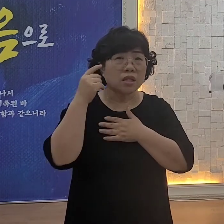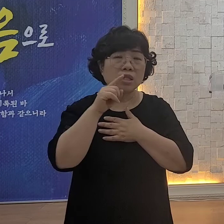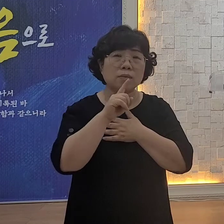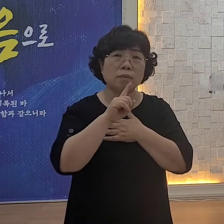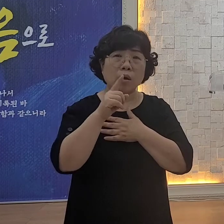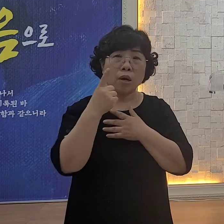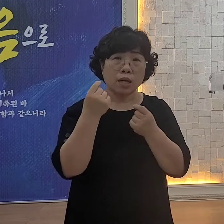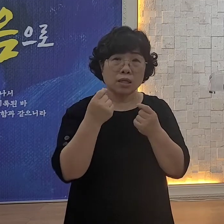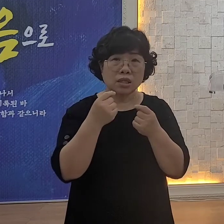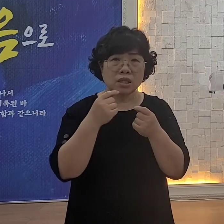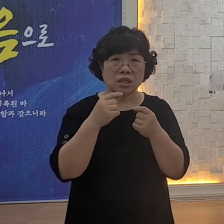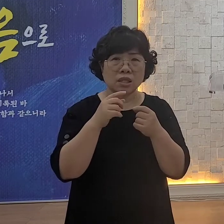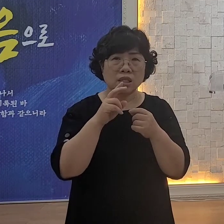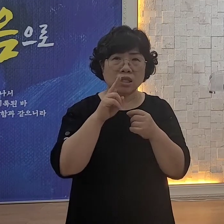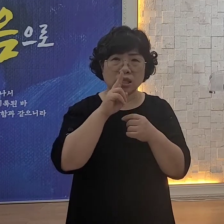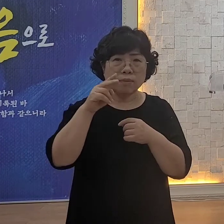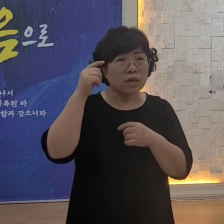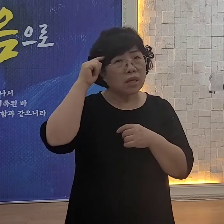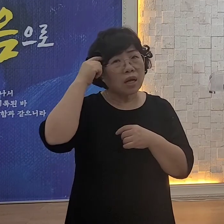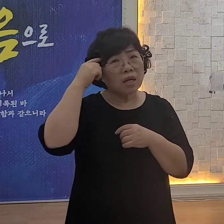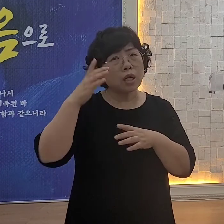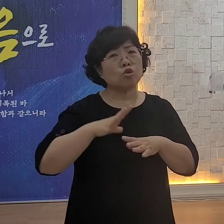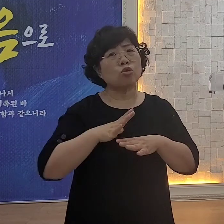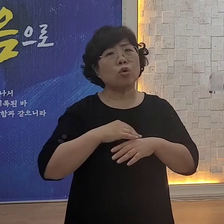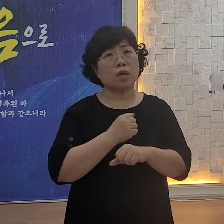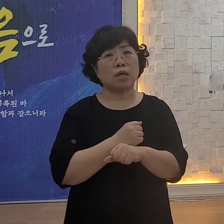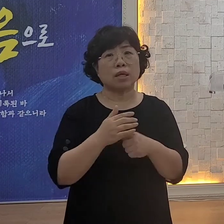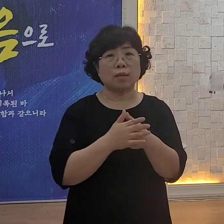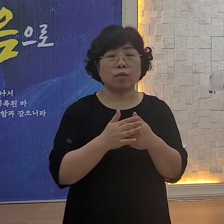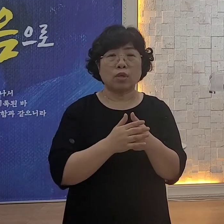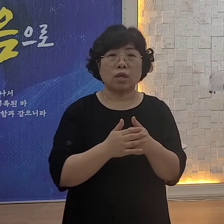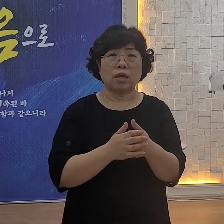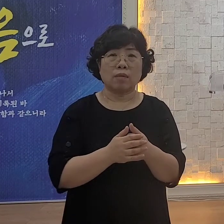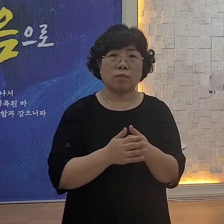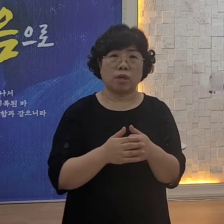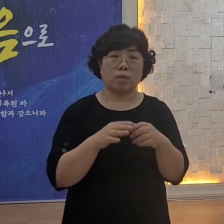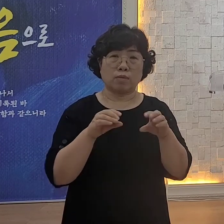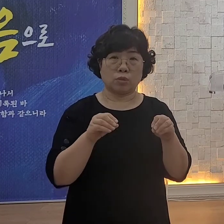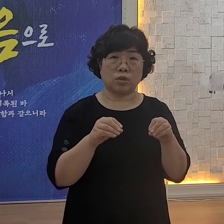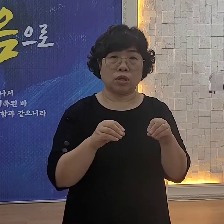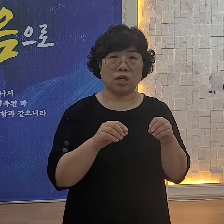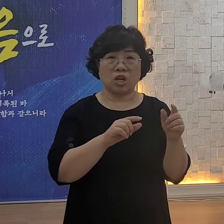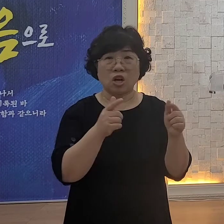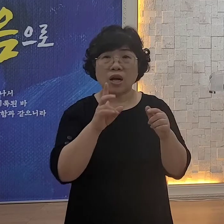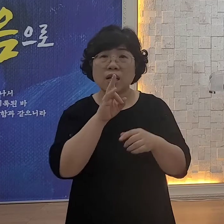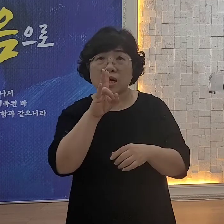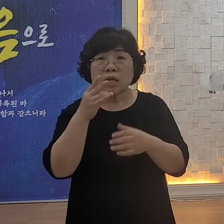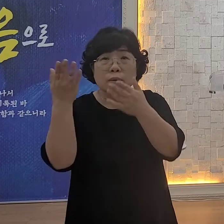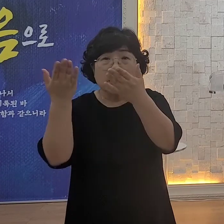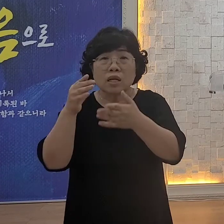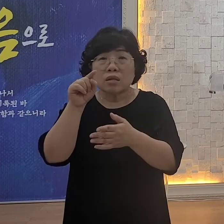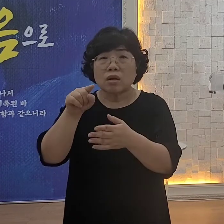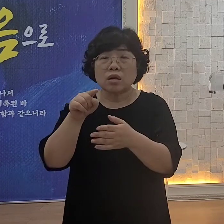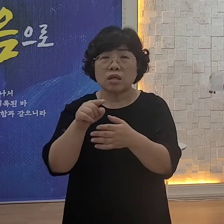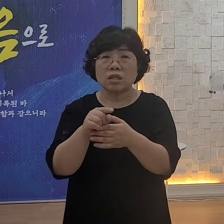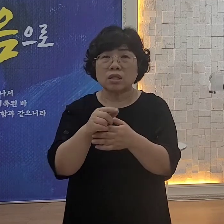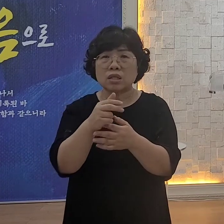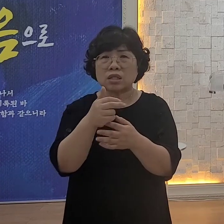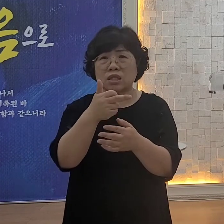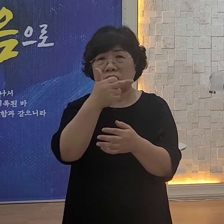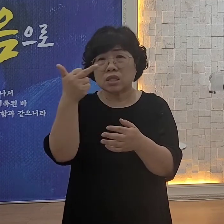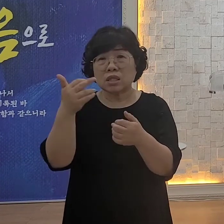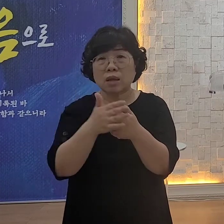듣는 바에 지나치게 생각할까 두려워하여 그만두노라. 여러 계시를 받은 것이